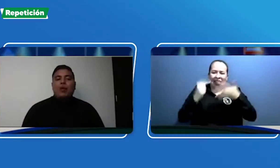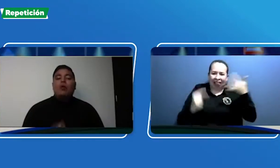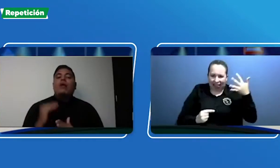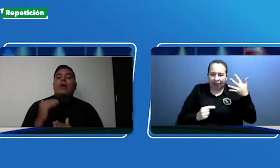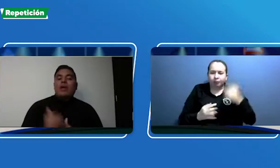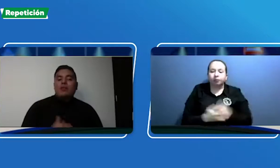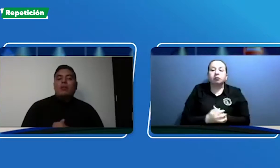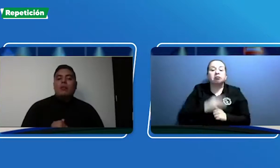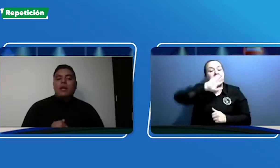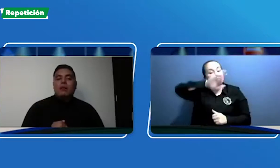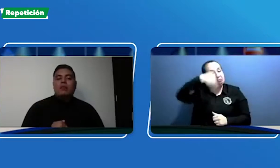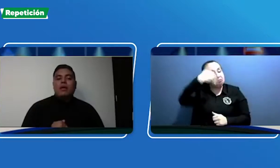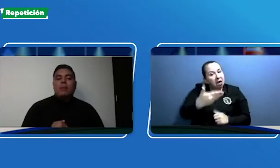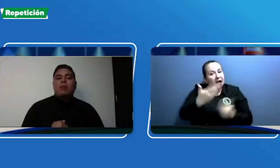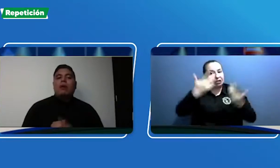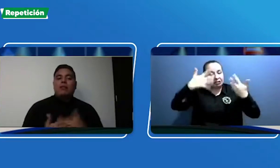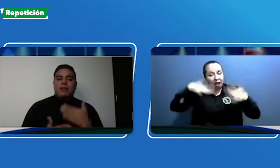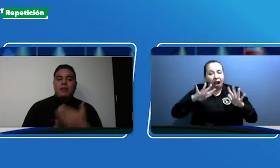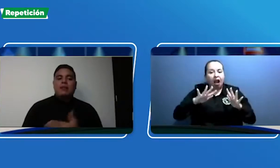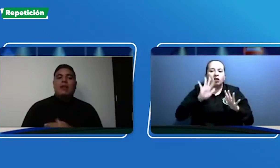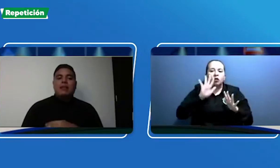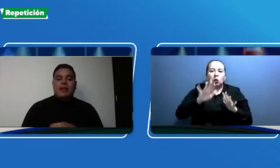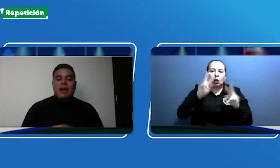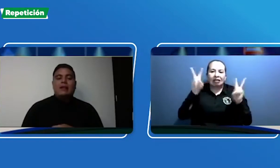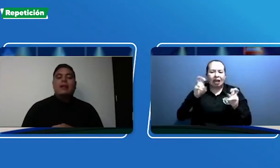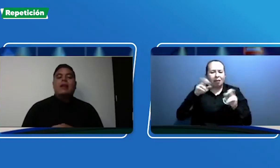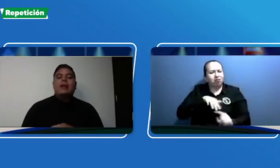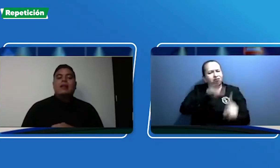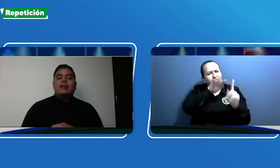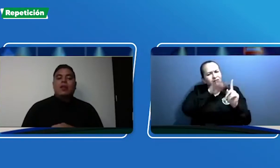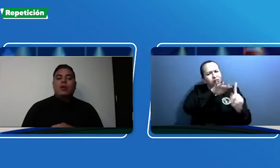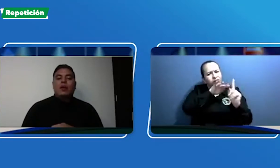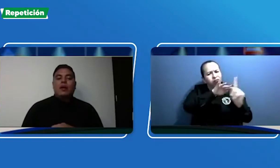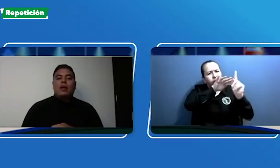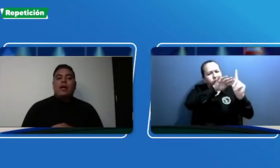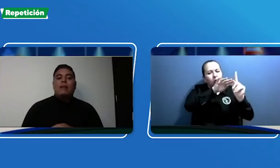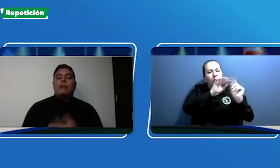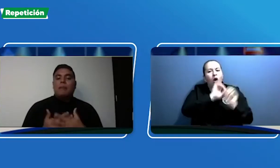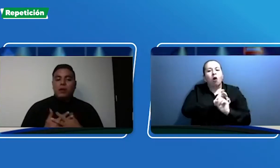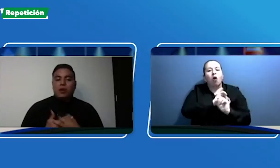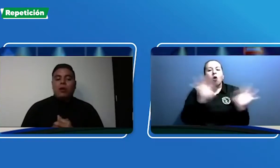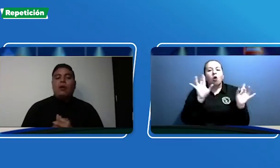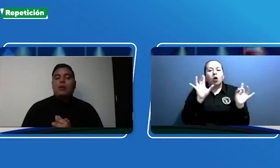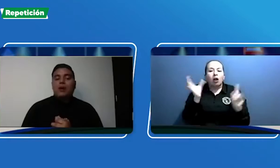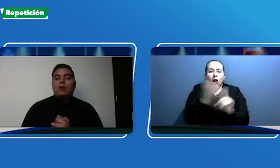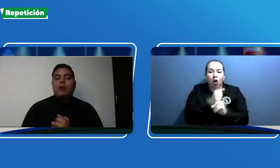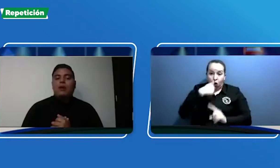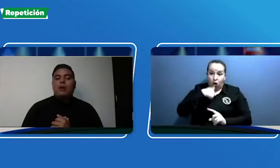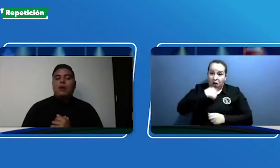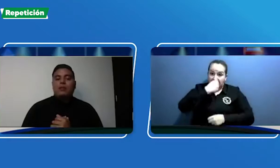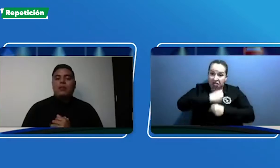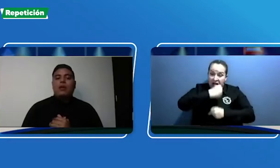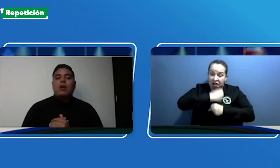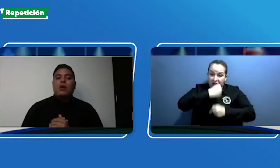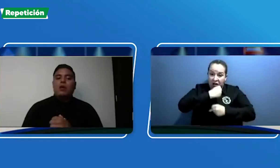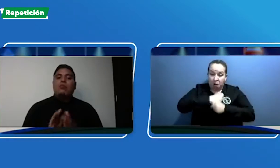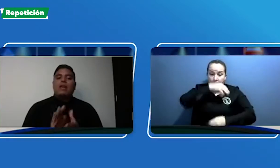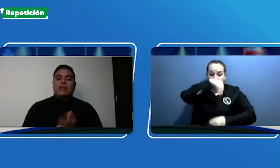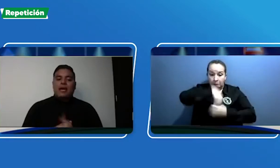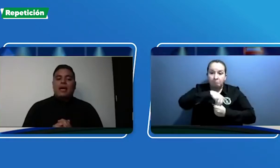luego de eso pues digamos que por la incidencia que se hace se logra en mi periodo laboral con la gobernación